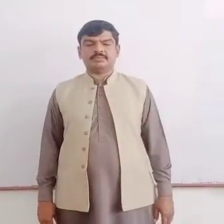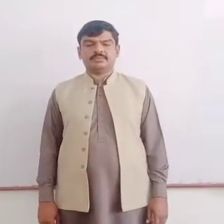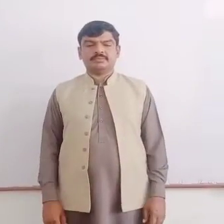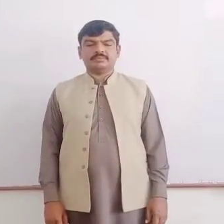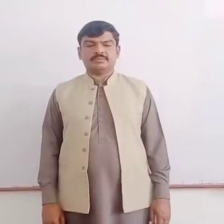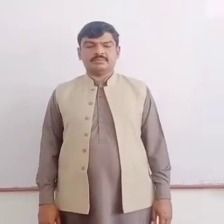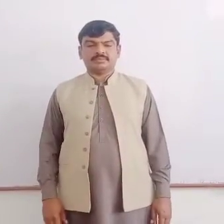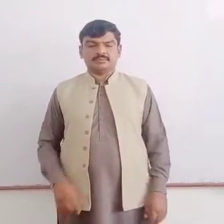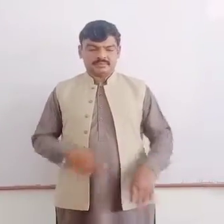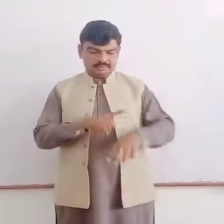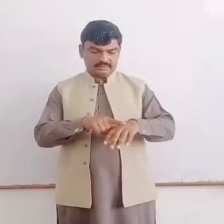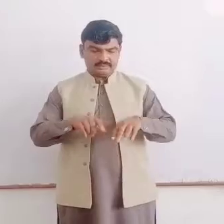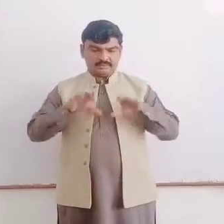गीदड़,